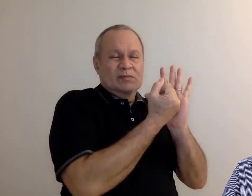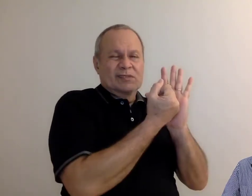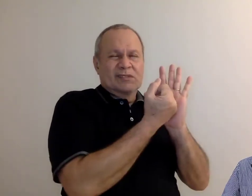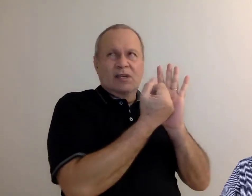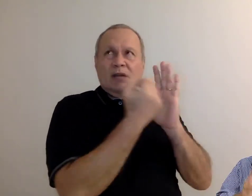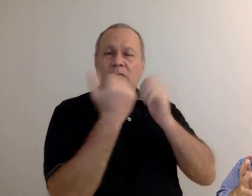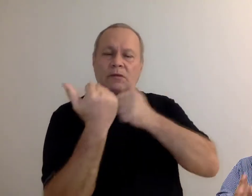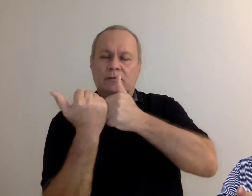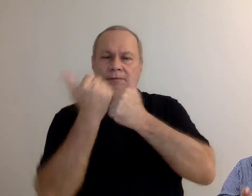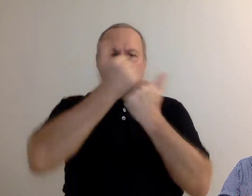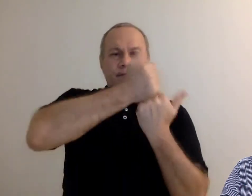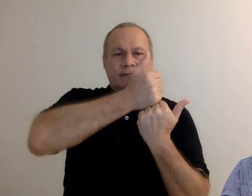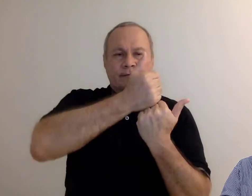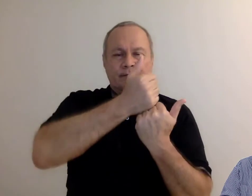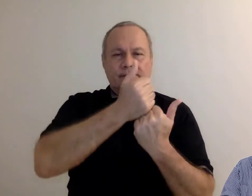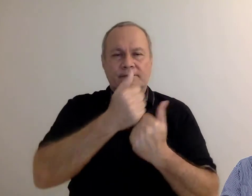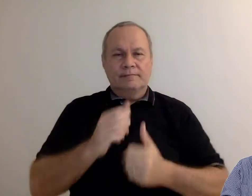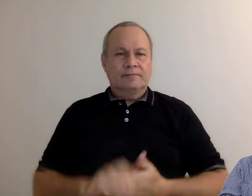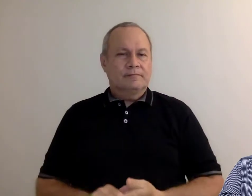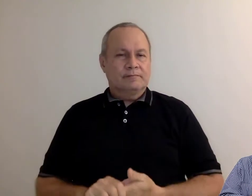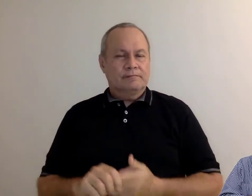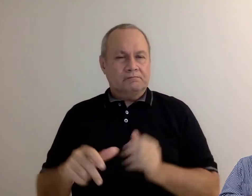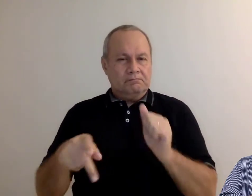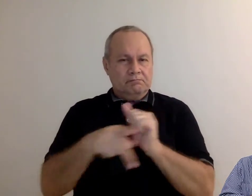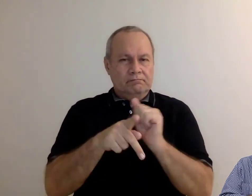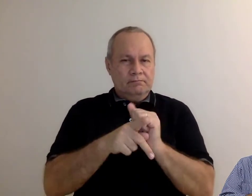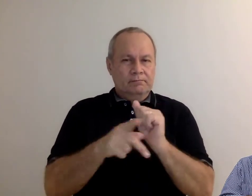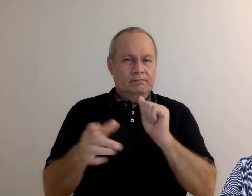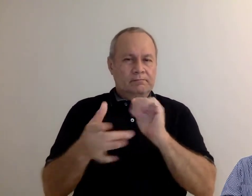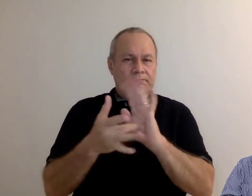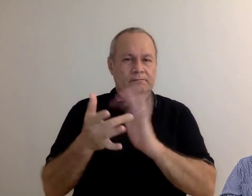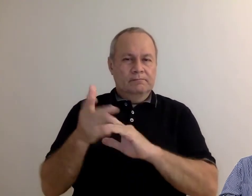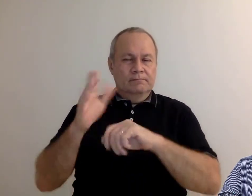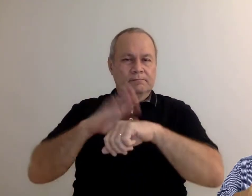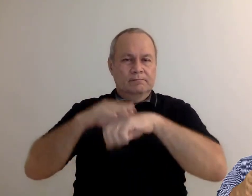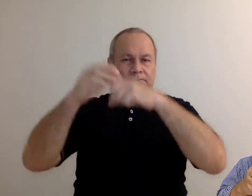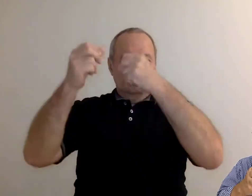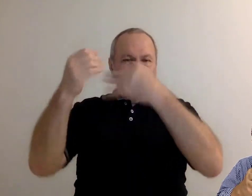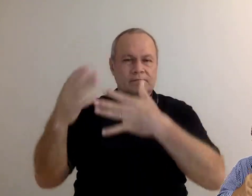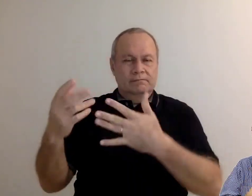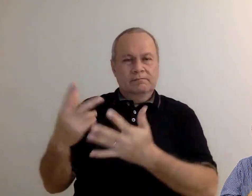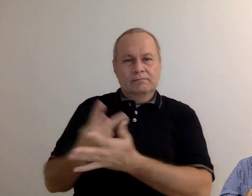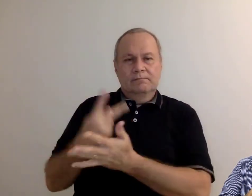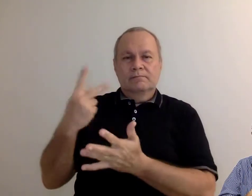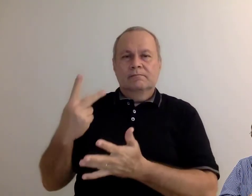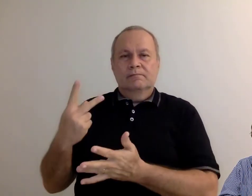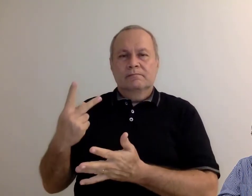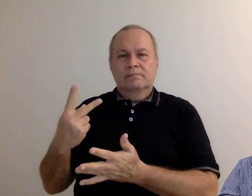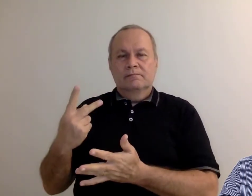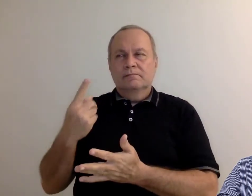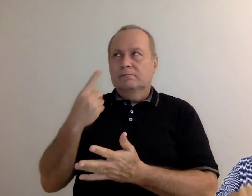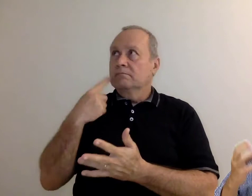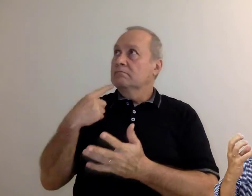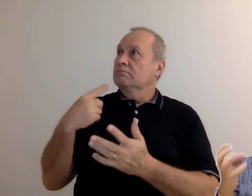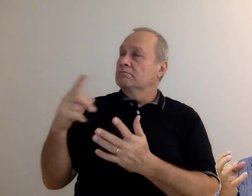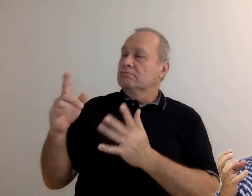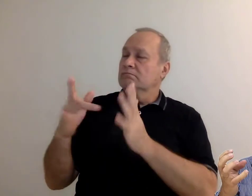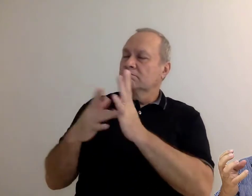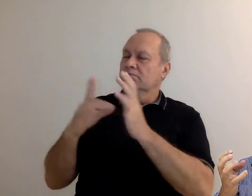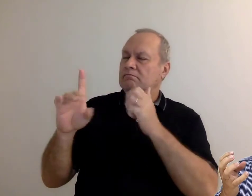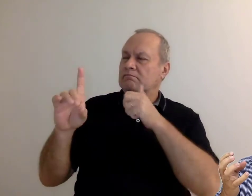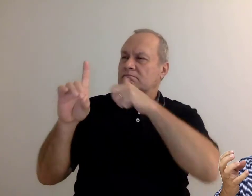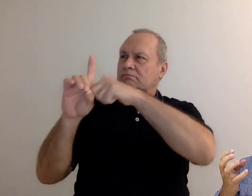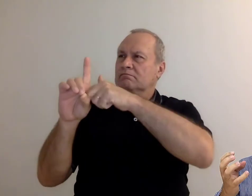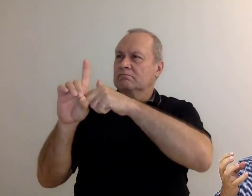Pedro, na verdade, ele na cruz, o que aconteceu, o que nós encontramos ali, foi o